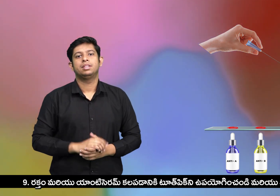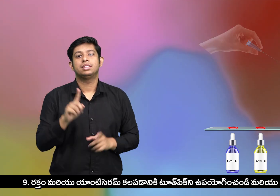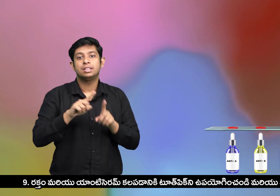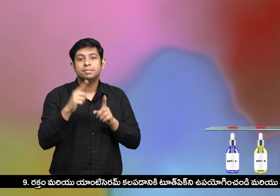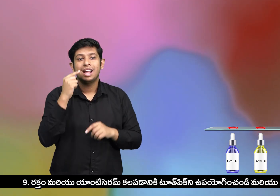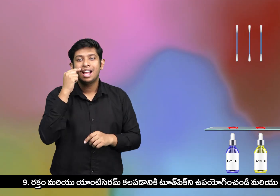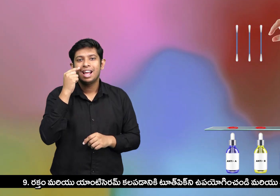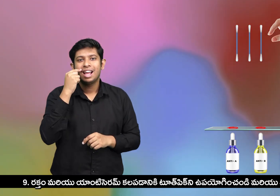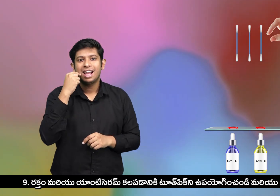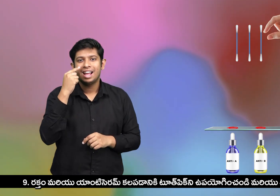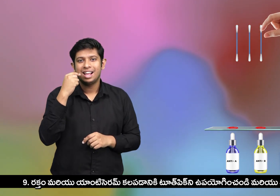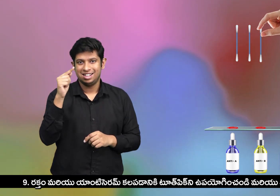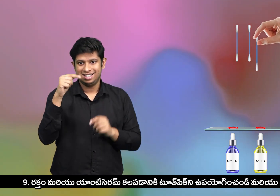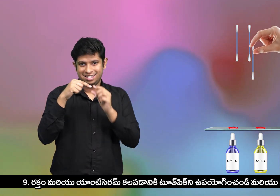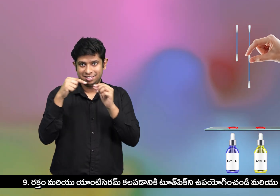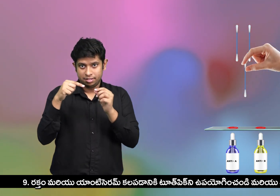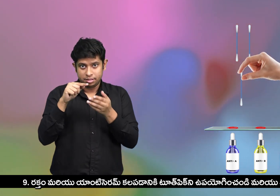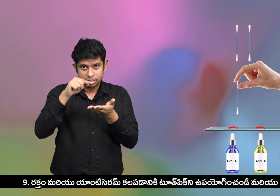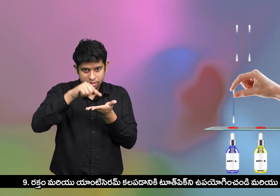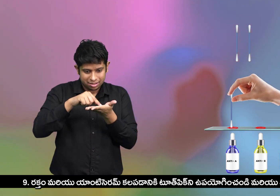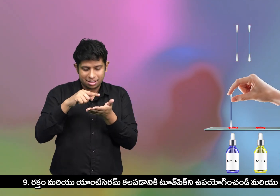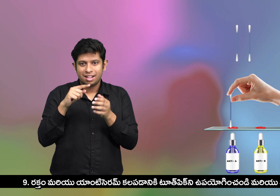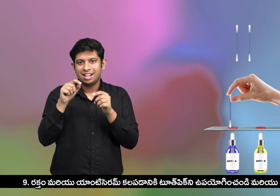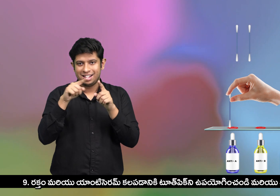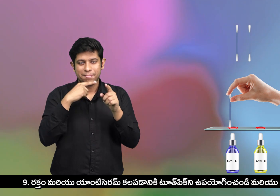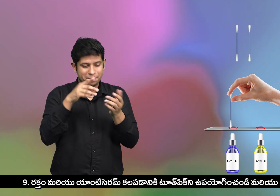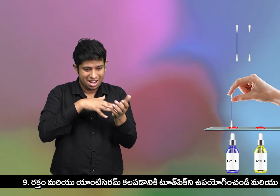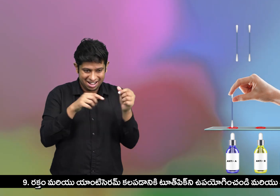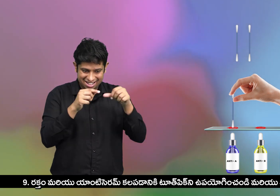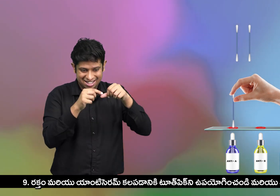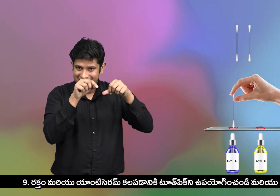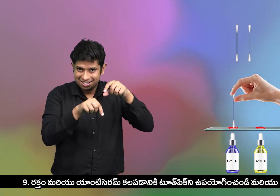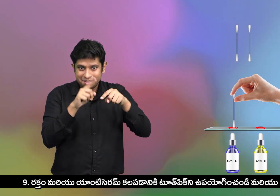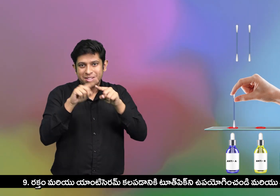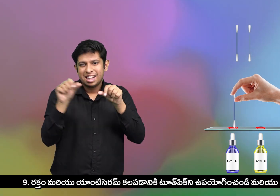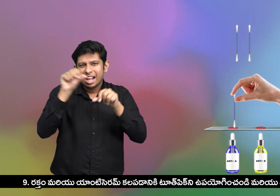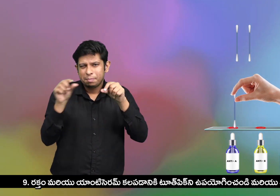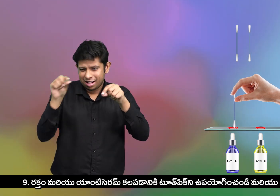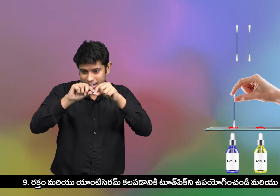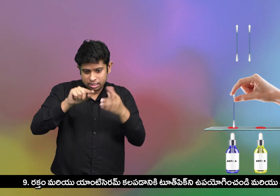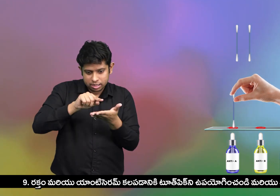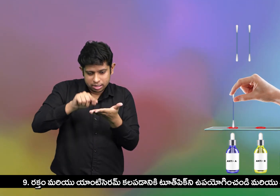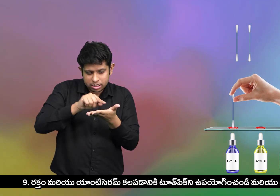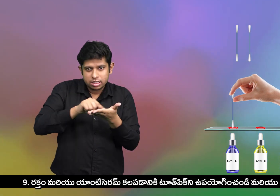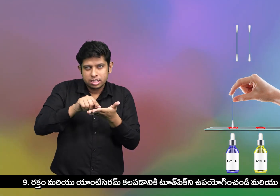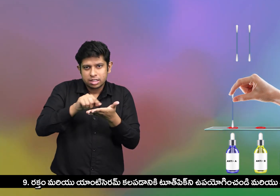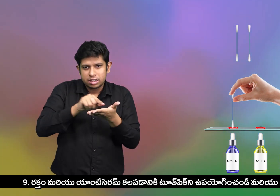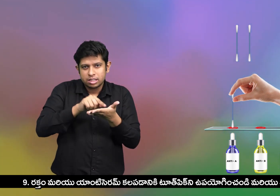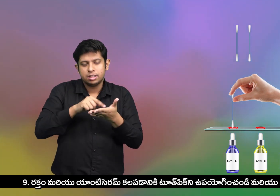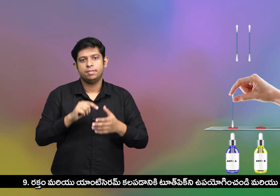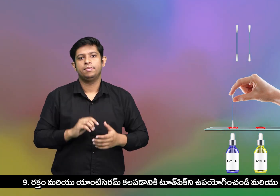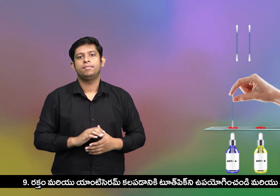9 రక్తం మరియు యాంటీసెరం కలపడానికి టూత్ పిక్ని ఉపయోగించండి మరియు